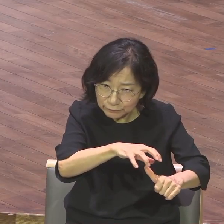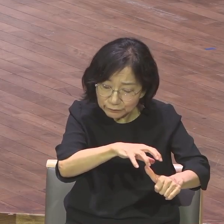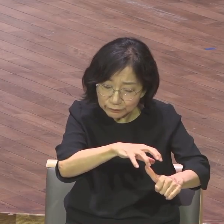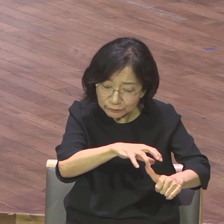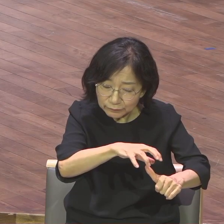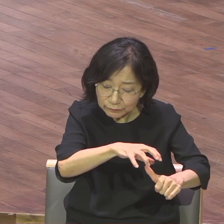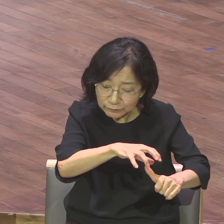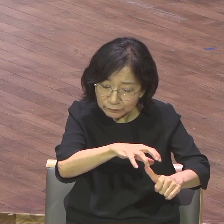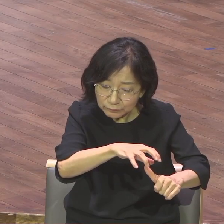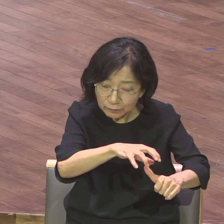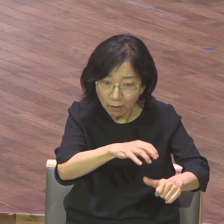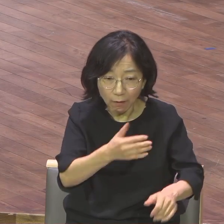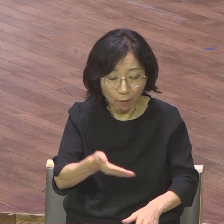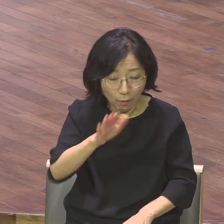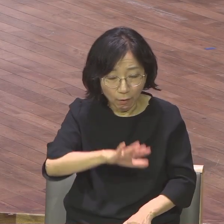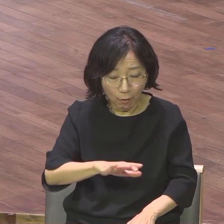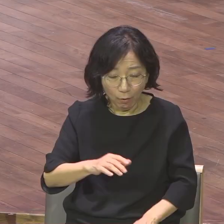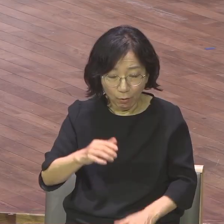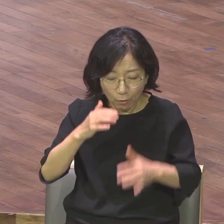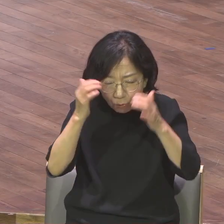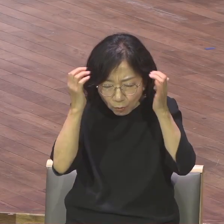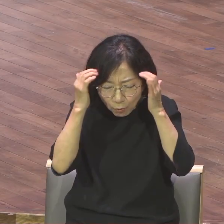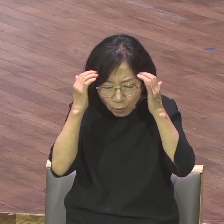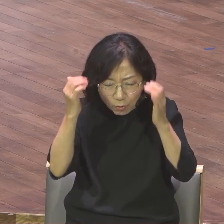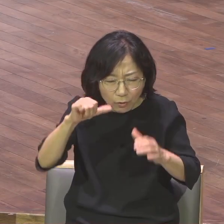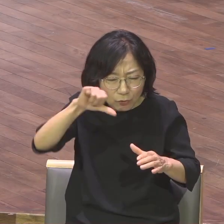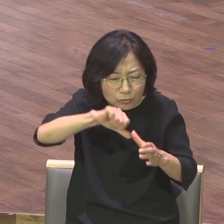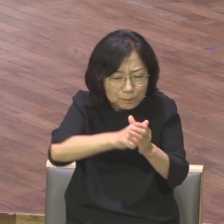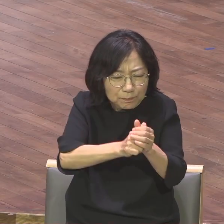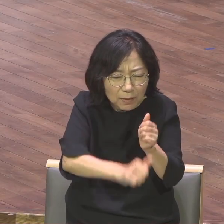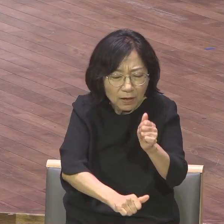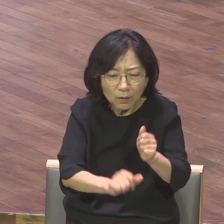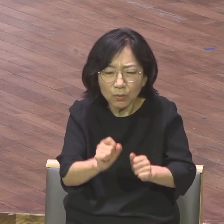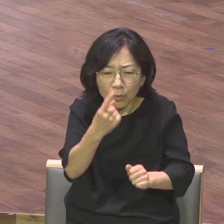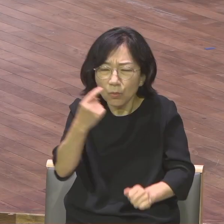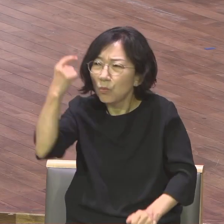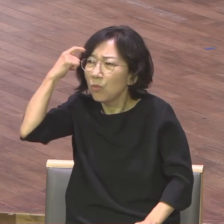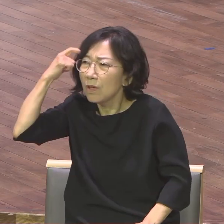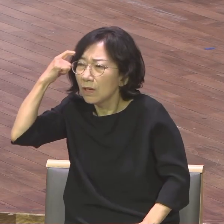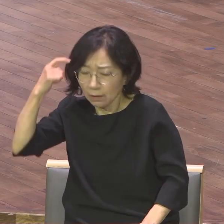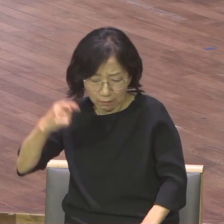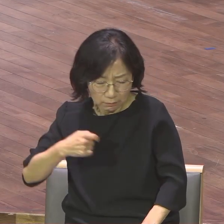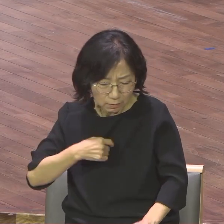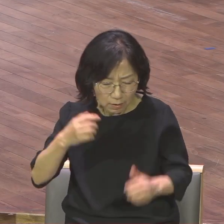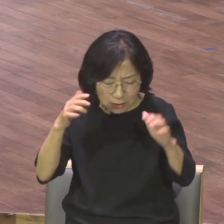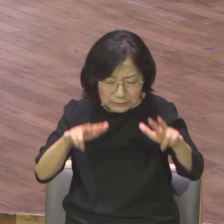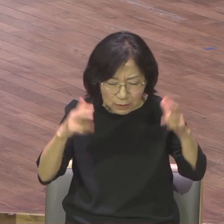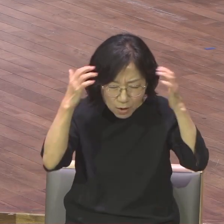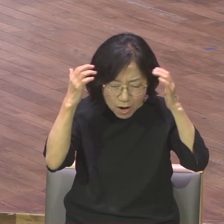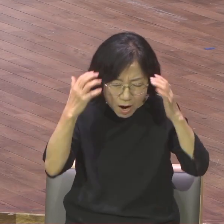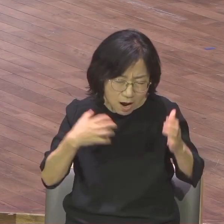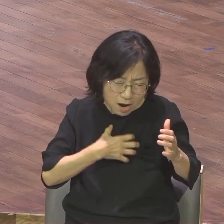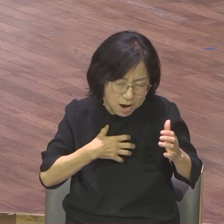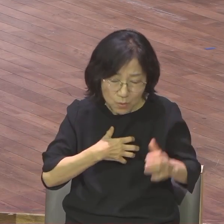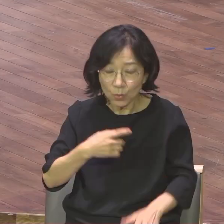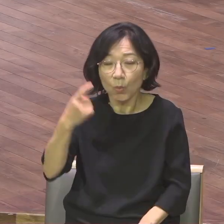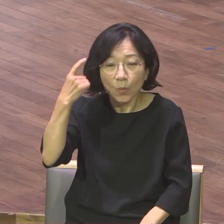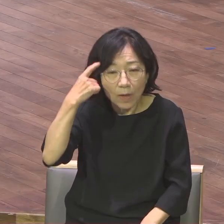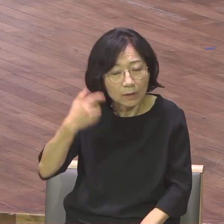왜 이런 고통과 전 속에 빠져 있는지, 내가 왜 이런 고생을 해야 되는지 이걸 모르고